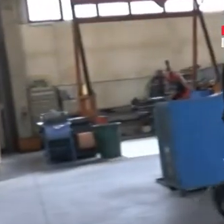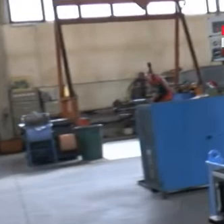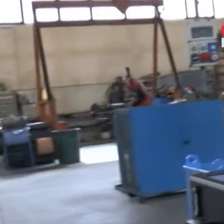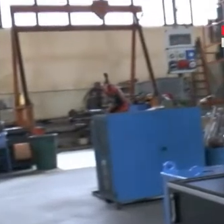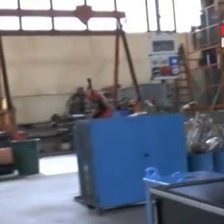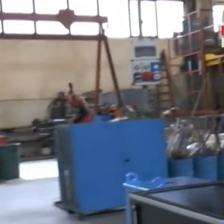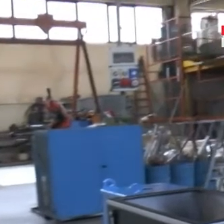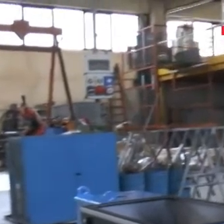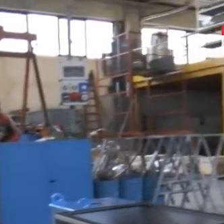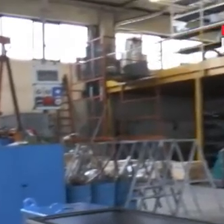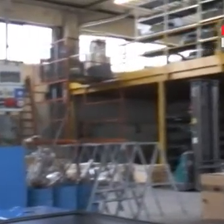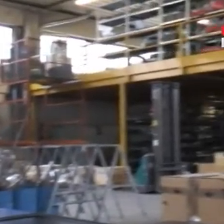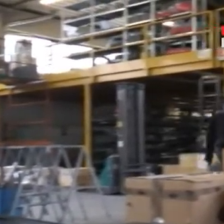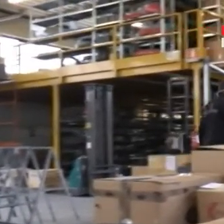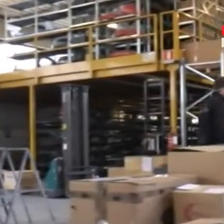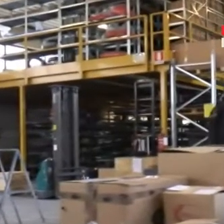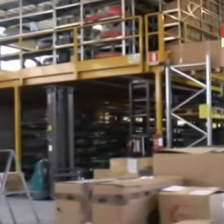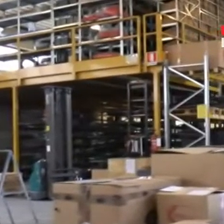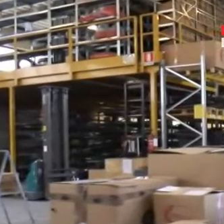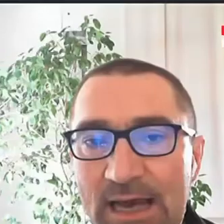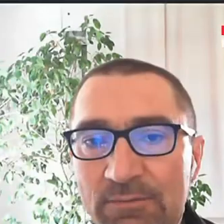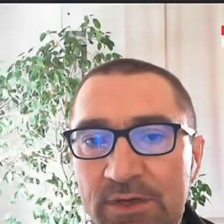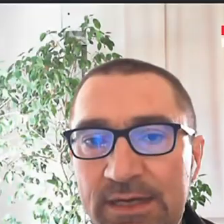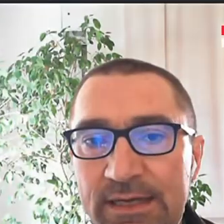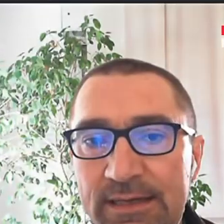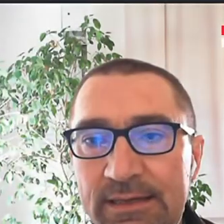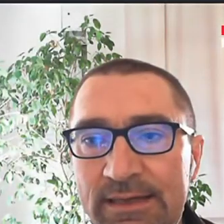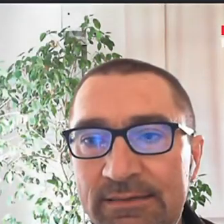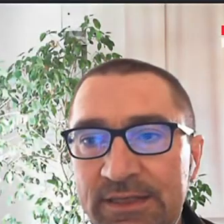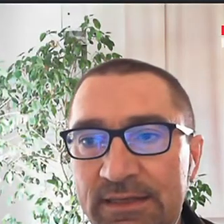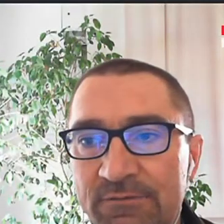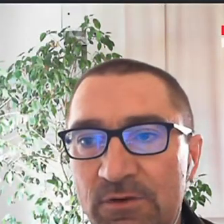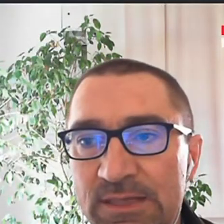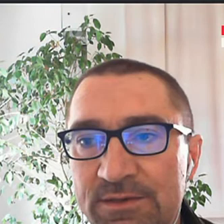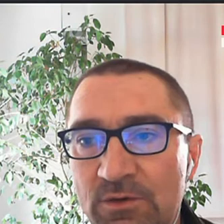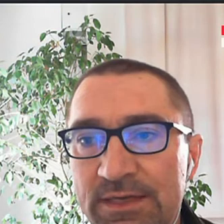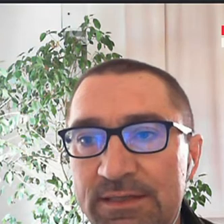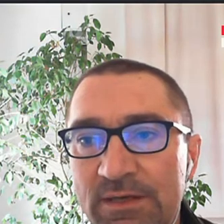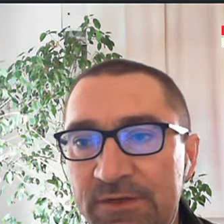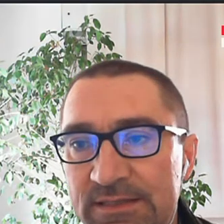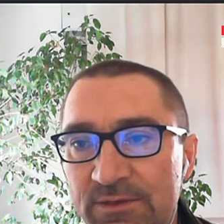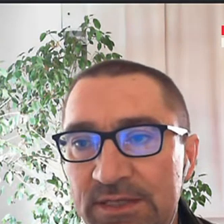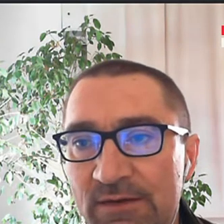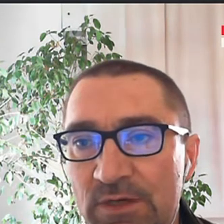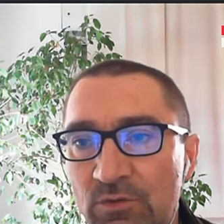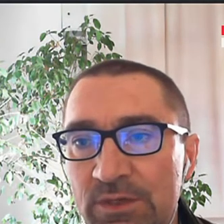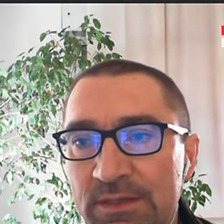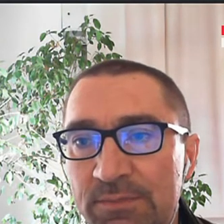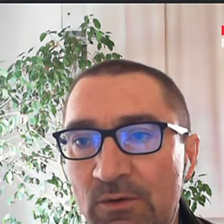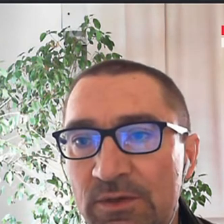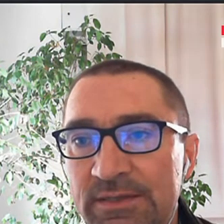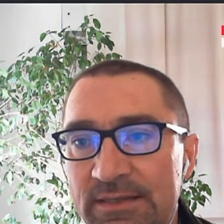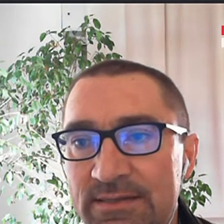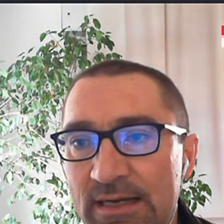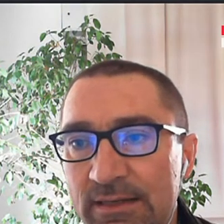cassa integrazione la formazione non si può fare. Condividiamo che le attività di formazione e di qualificazione dei lavoratori